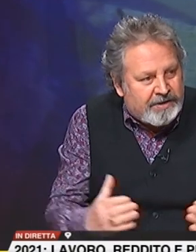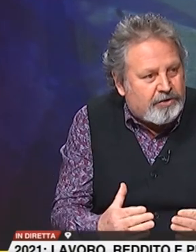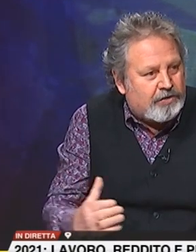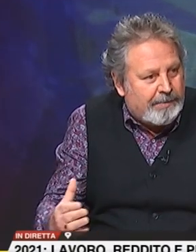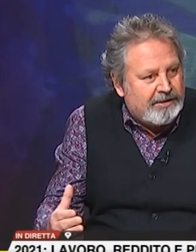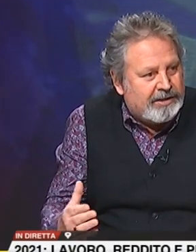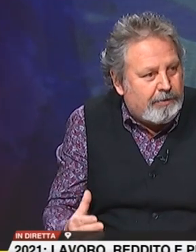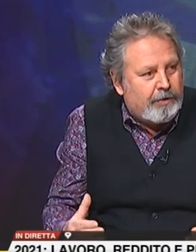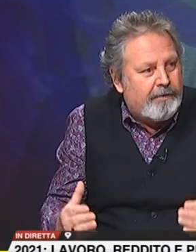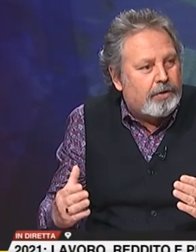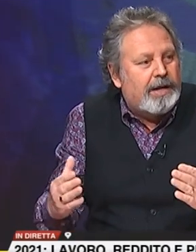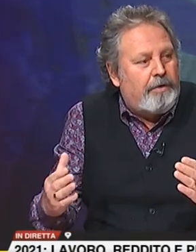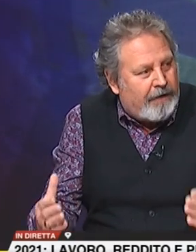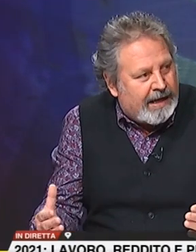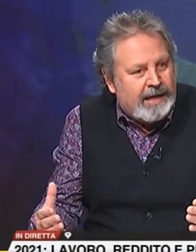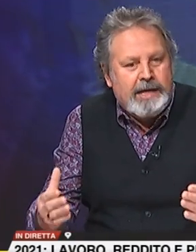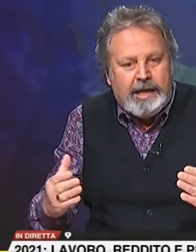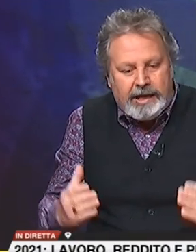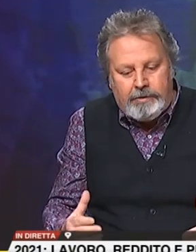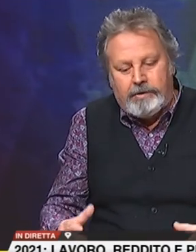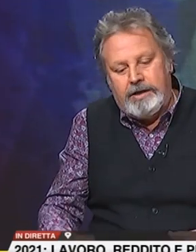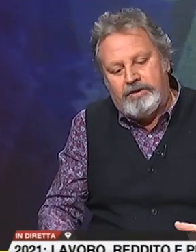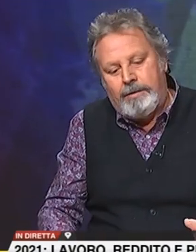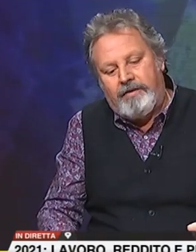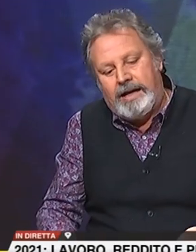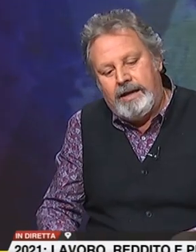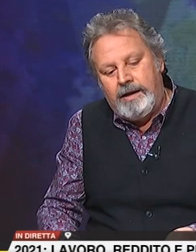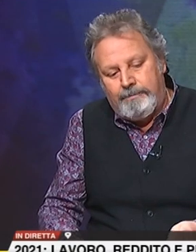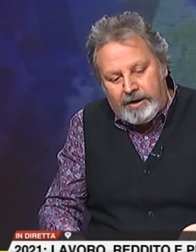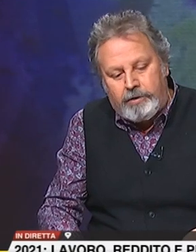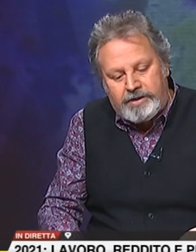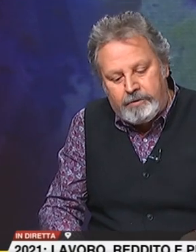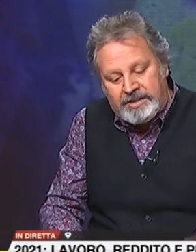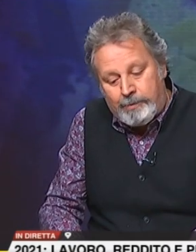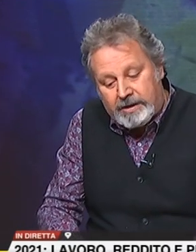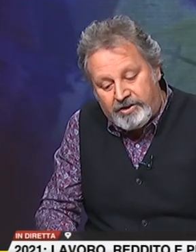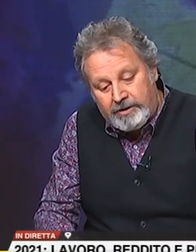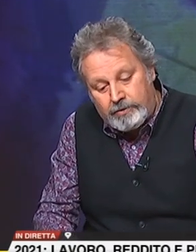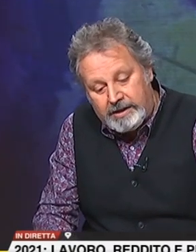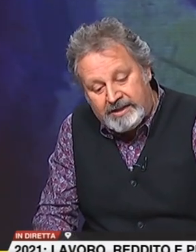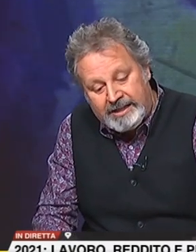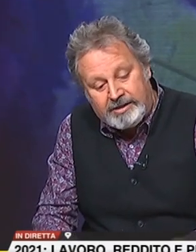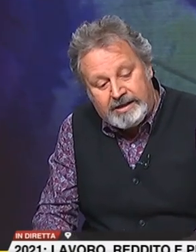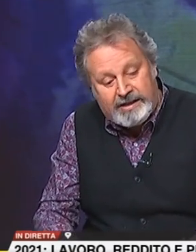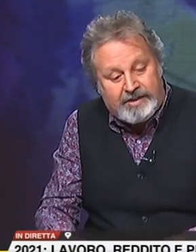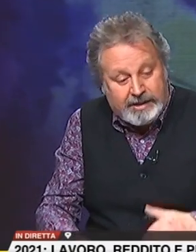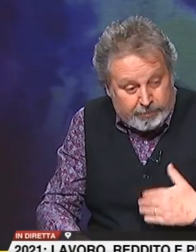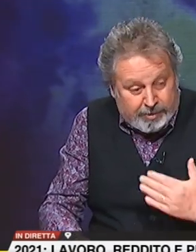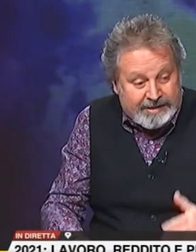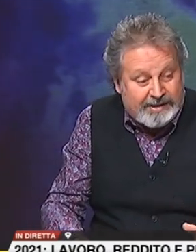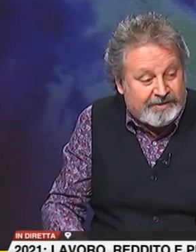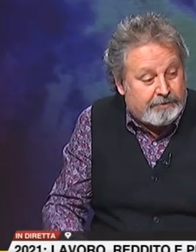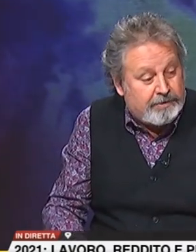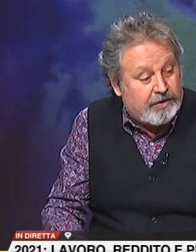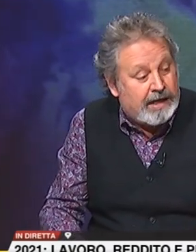anche questi scostamenti tra quello che vorremmo fare e quello che riusciamo a fare. Però siccome stiamo crescendo di iscritti e se la gente